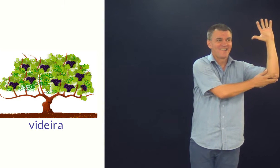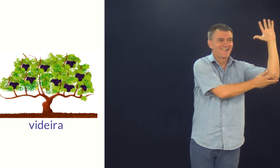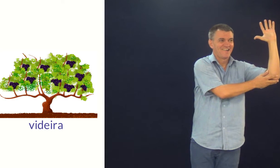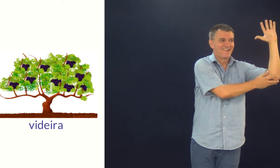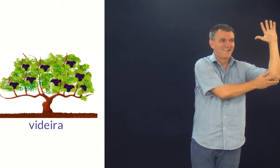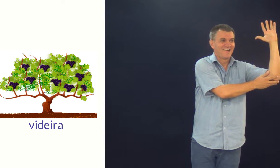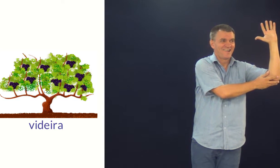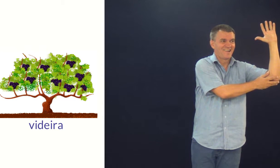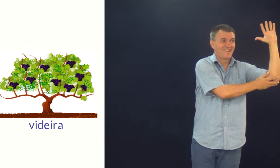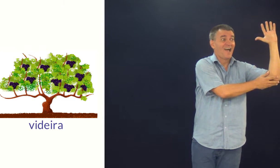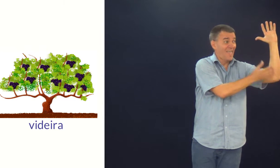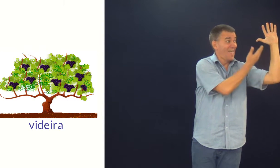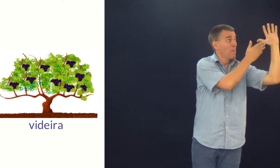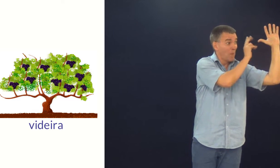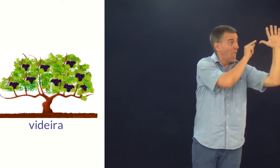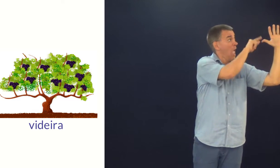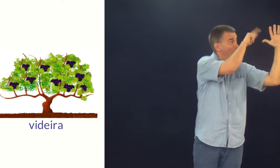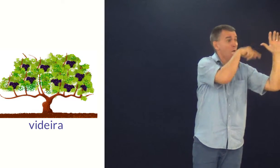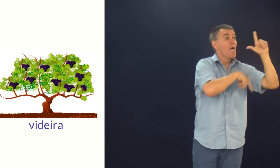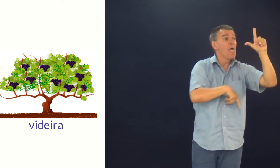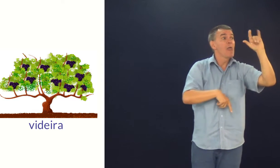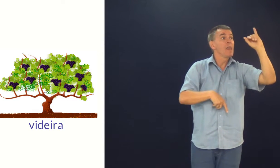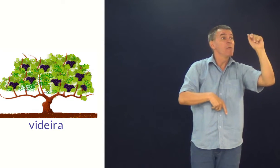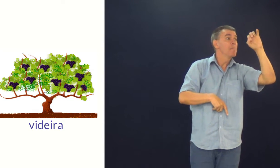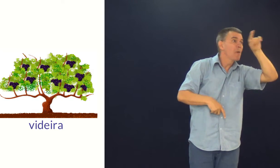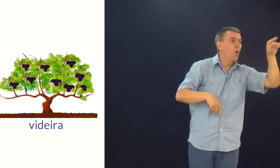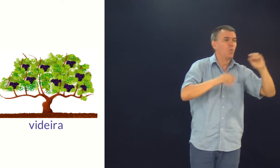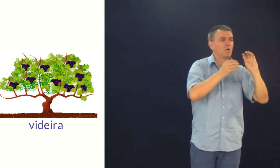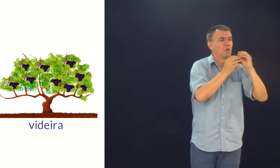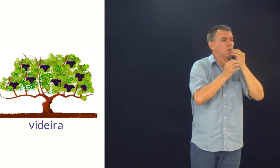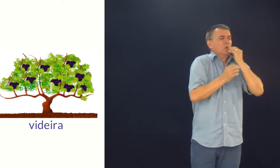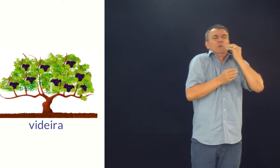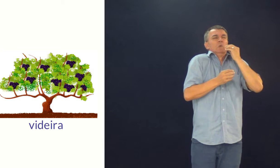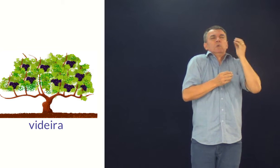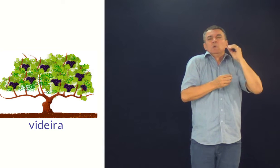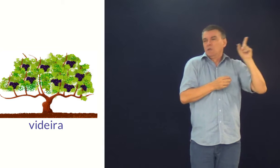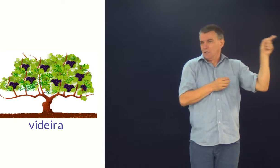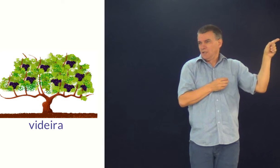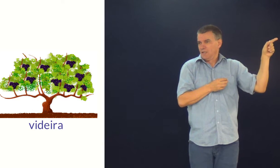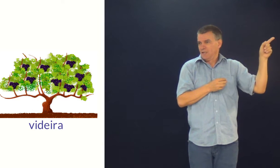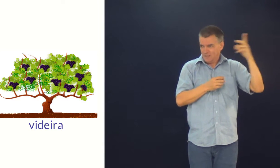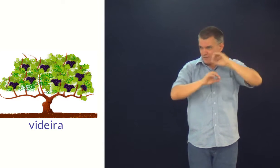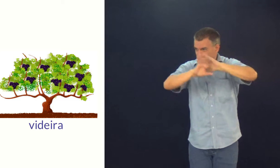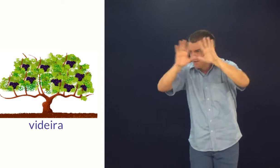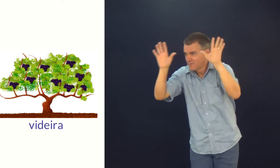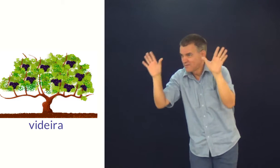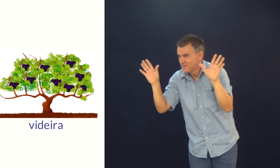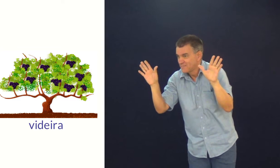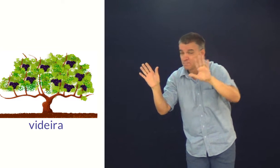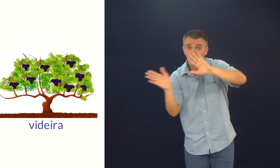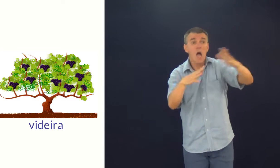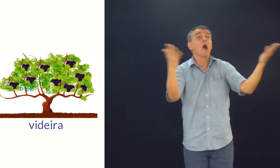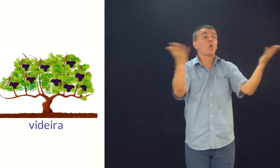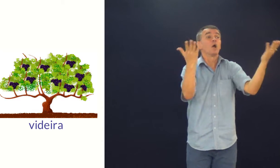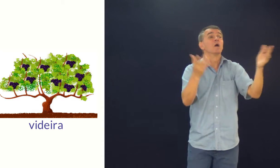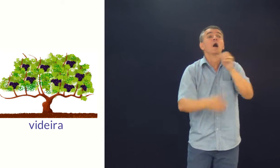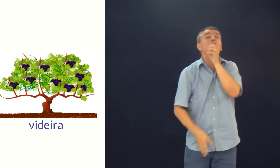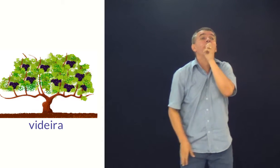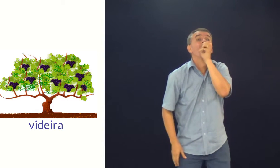a árvore que dá limão é o limoeiro certo cada árvore dá um tipo de